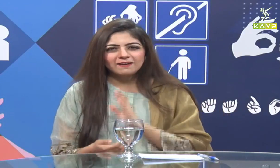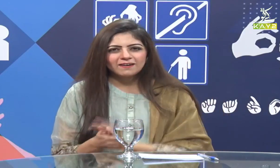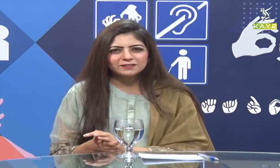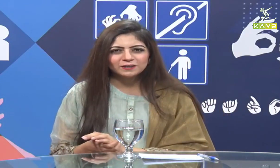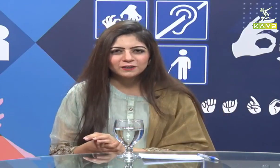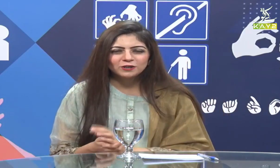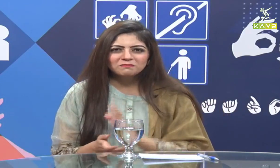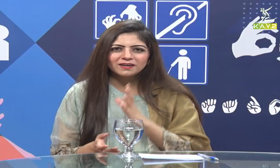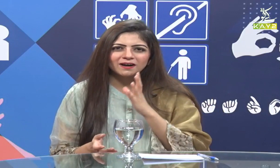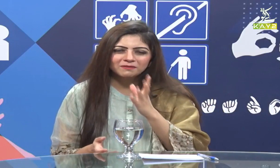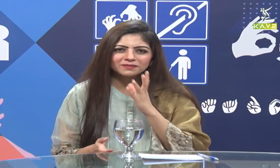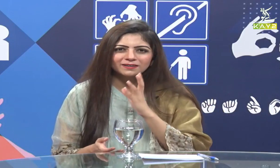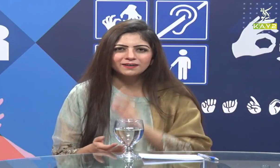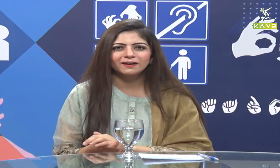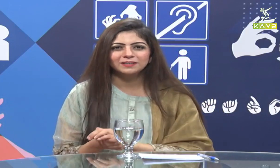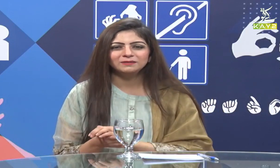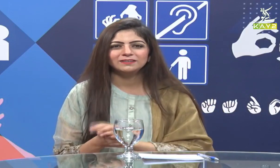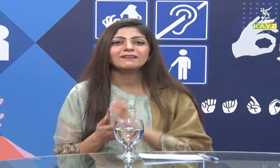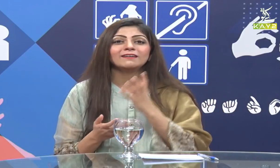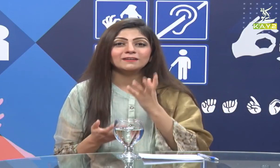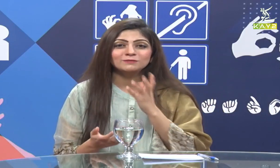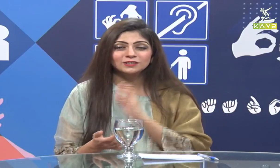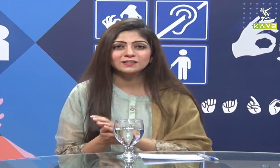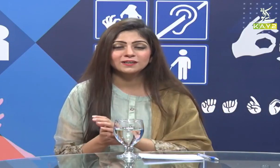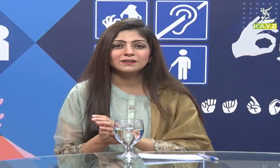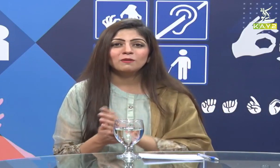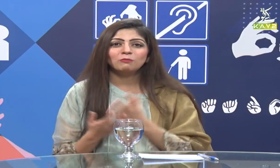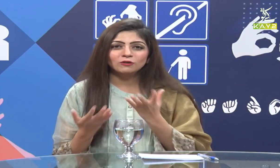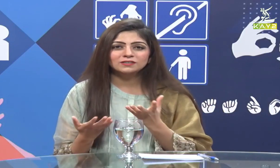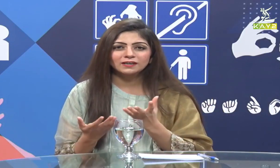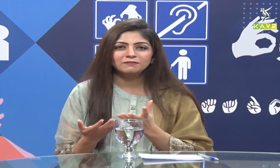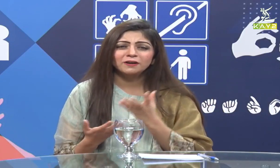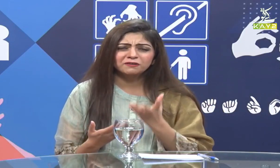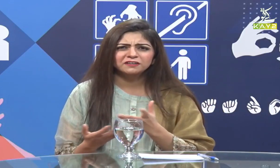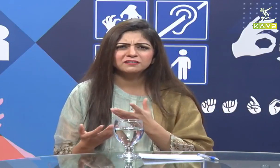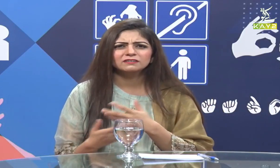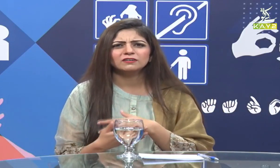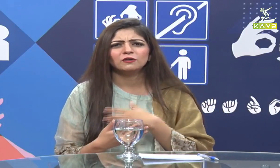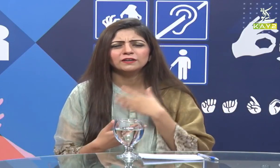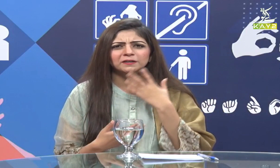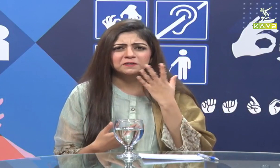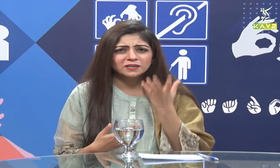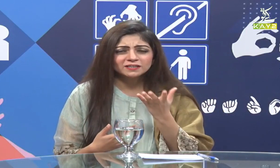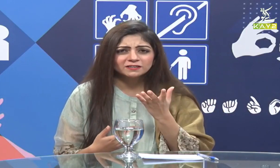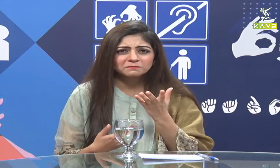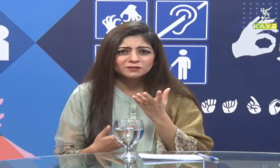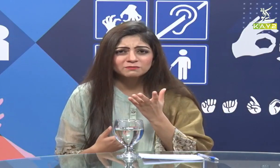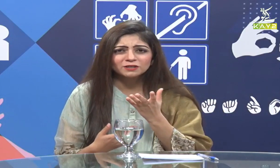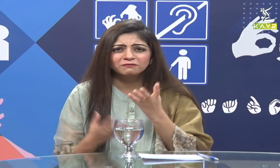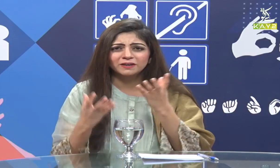अलावा सर्दियों में हम खाते पीते हैं गर्म चीज़ें, बहुत सारी फेवरेट, और जैसे कि सबसे